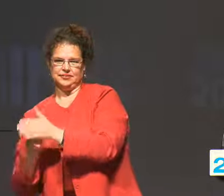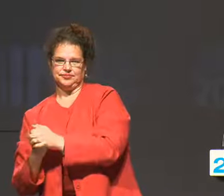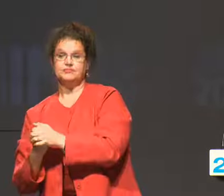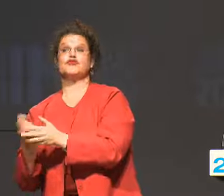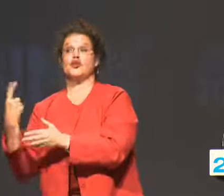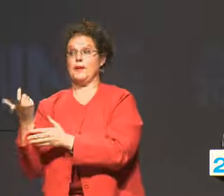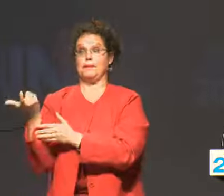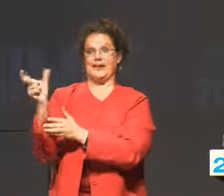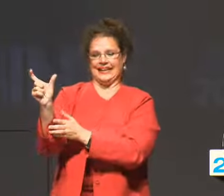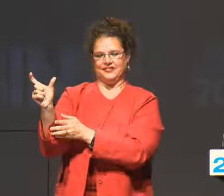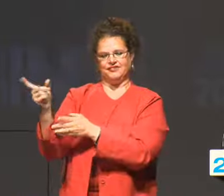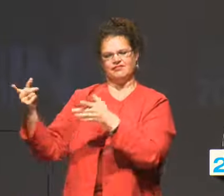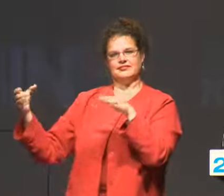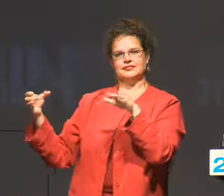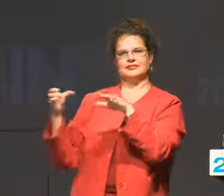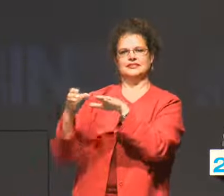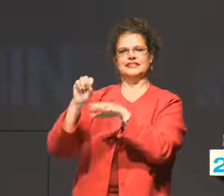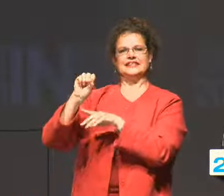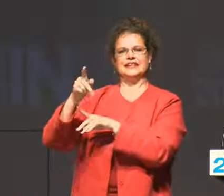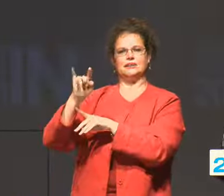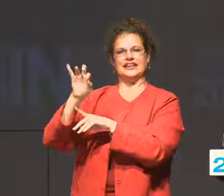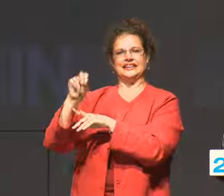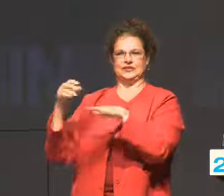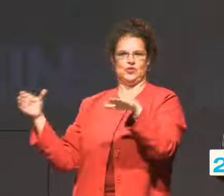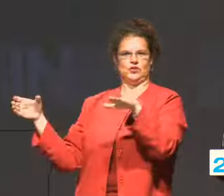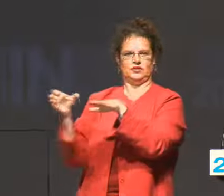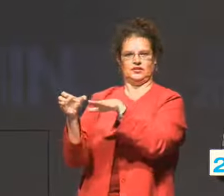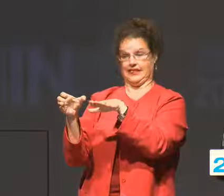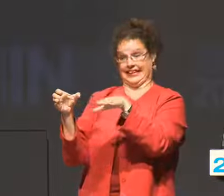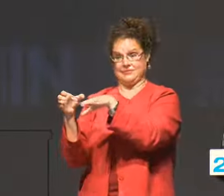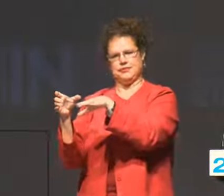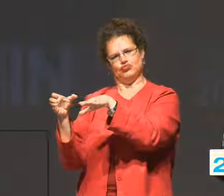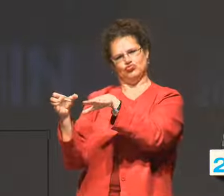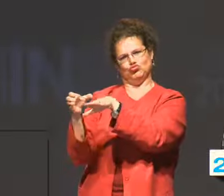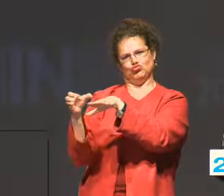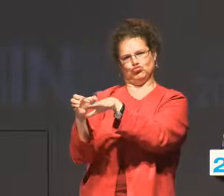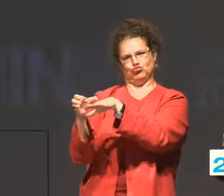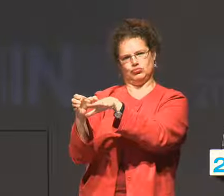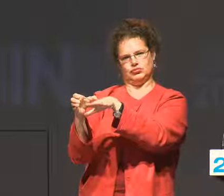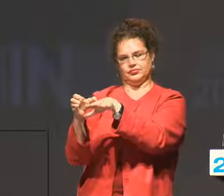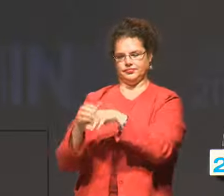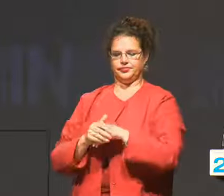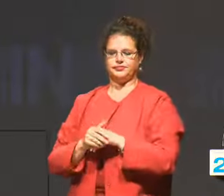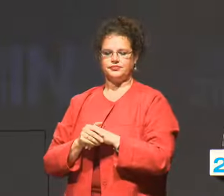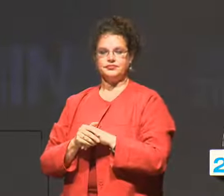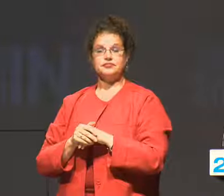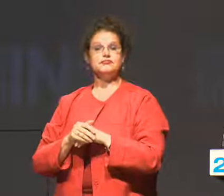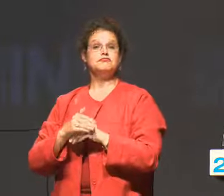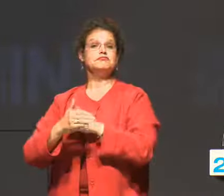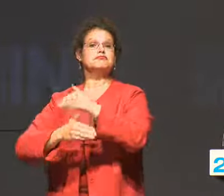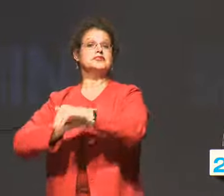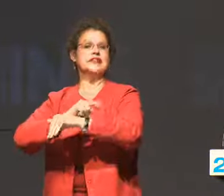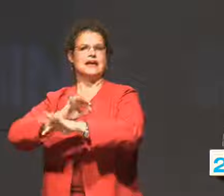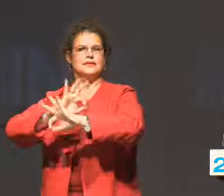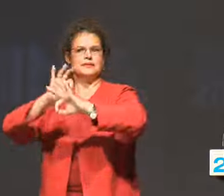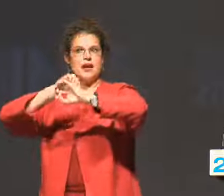Menschen, das sind ebenfalls Menschen mit Behinderungen, aber halt nicht ganz normal. Und das waren die Separation, sie kamen durch das schon ein